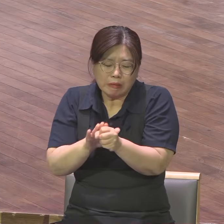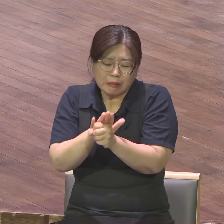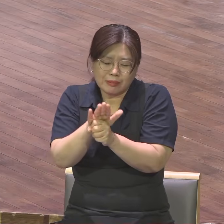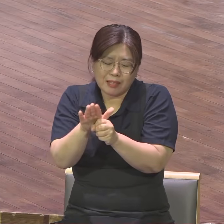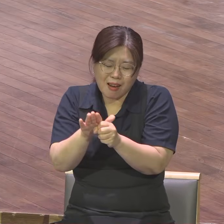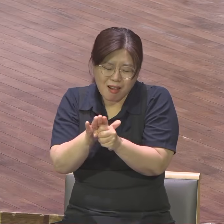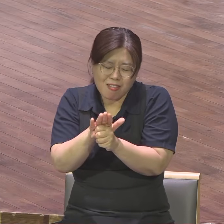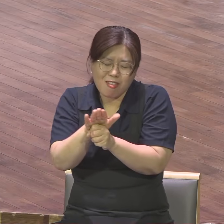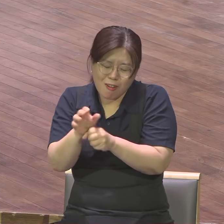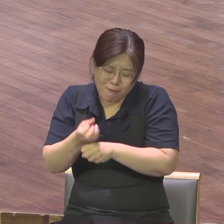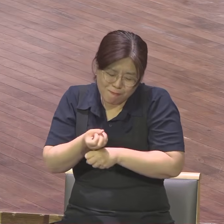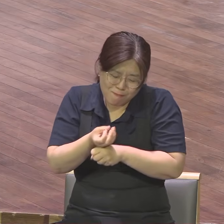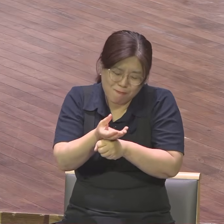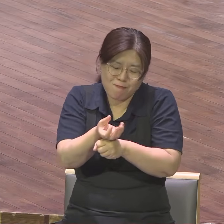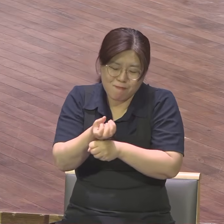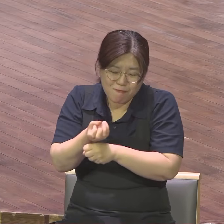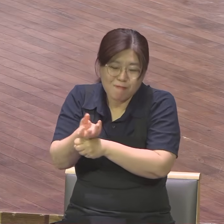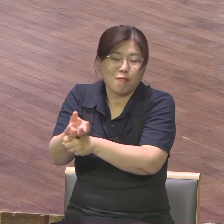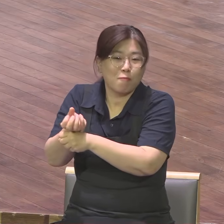있잖아요.